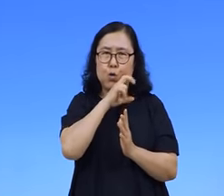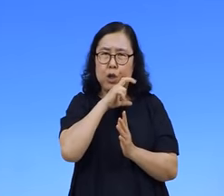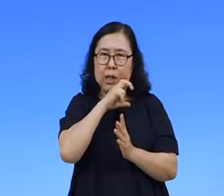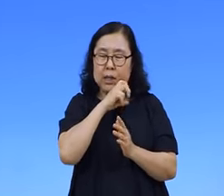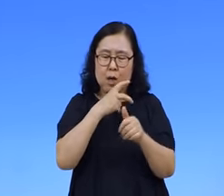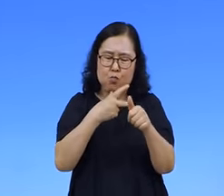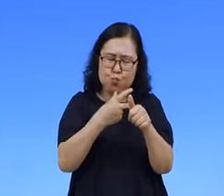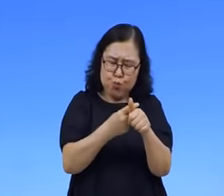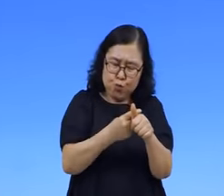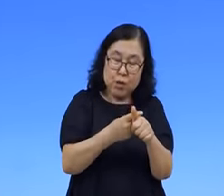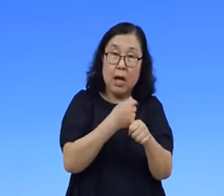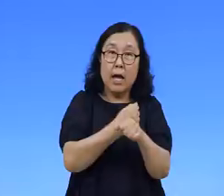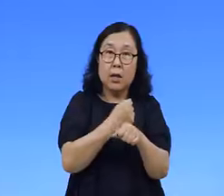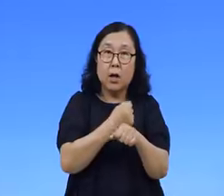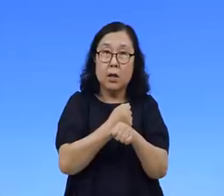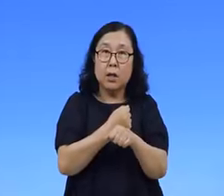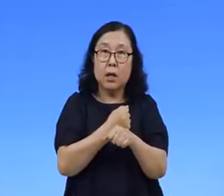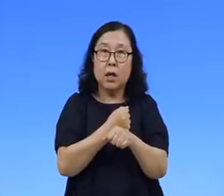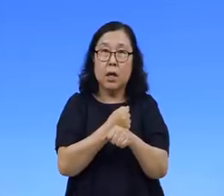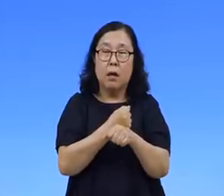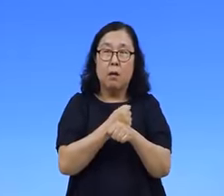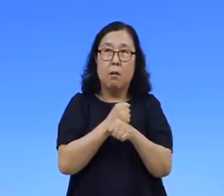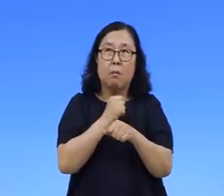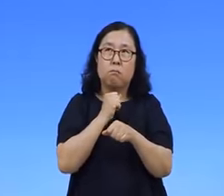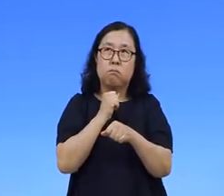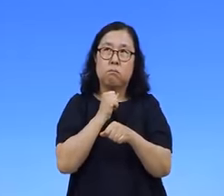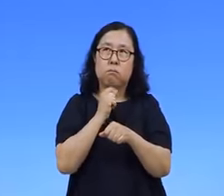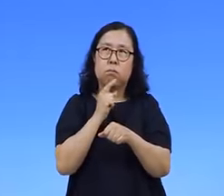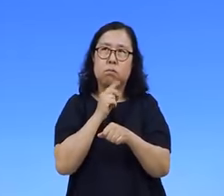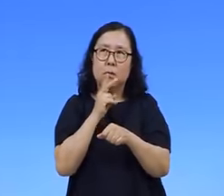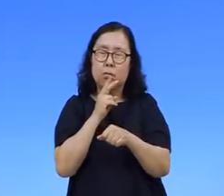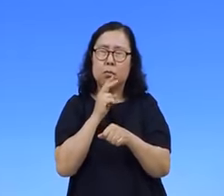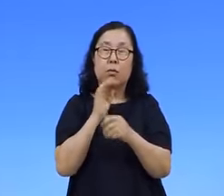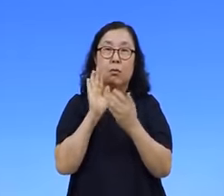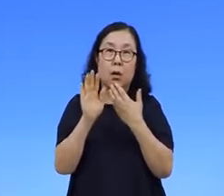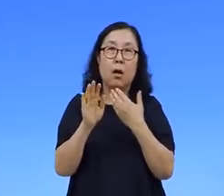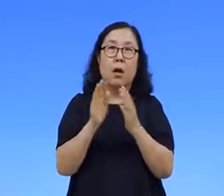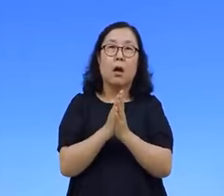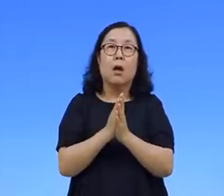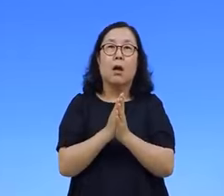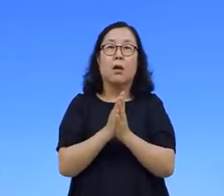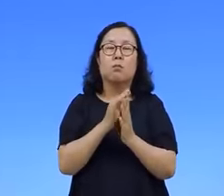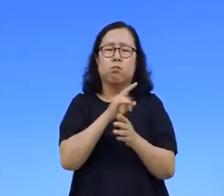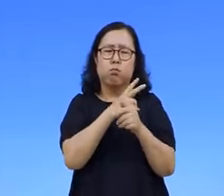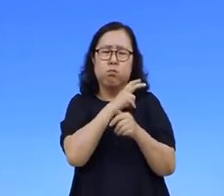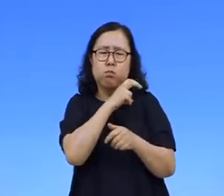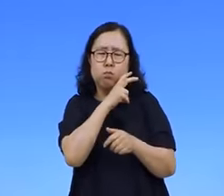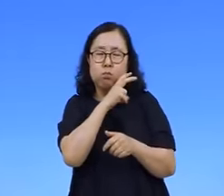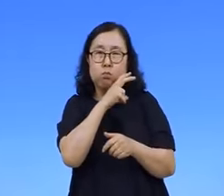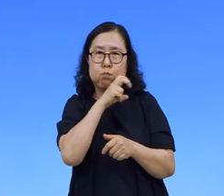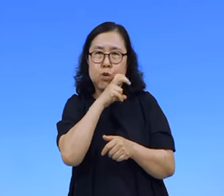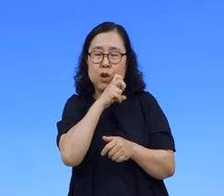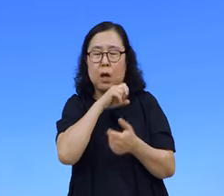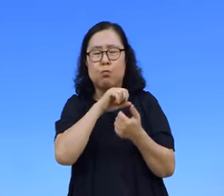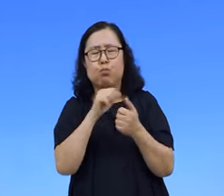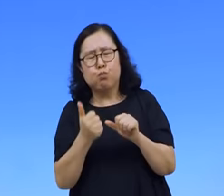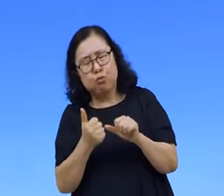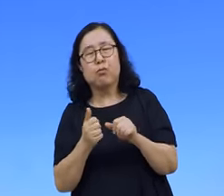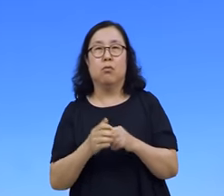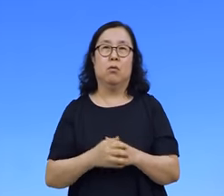주사를 놓았더니 그 쥐가 몇 분 만에 죽더라. 이게 그 교수가 내놓은 그 내용물입니다.